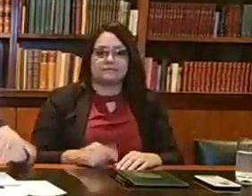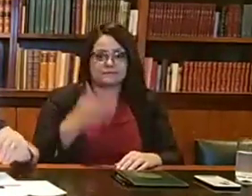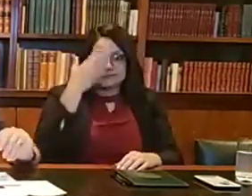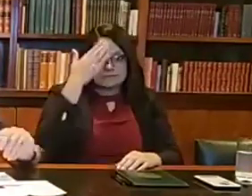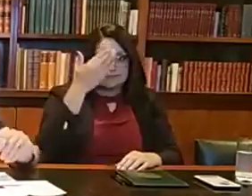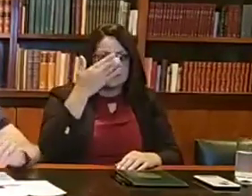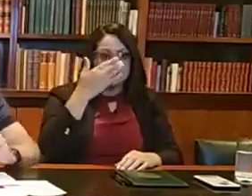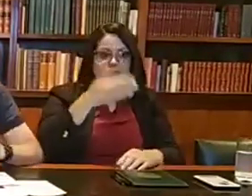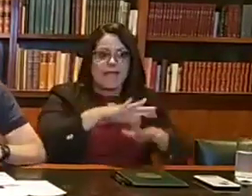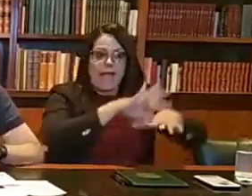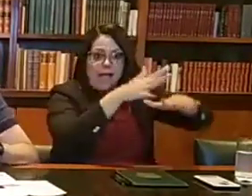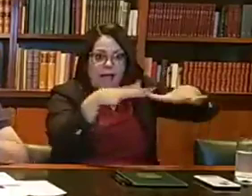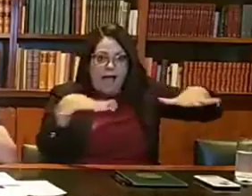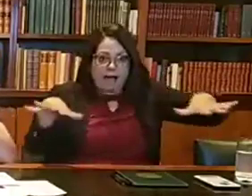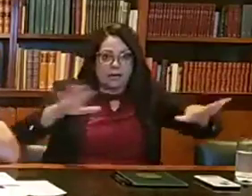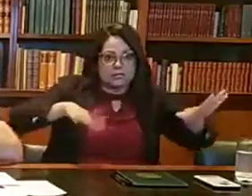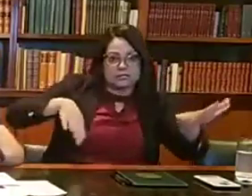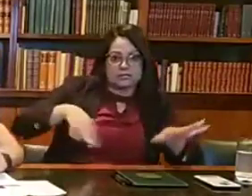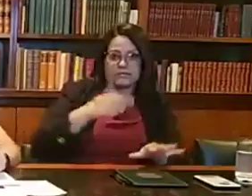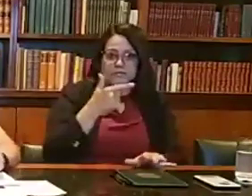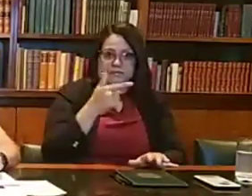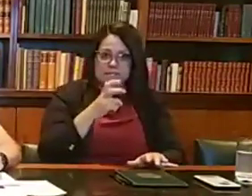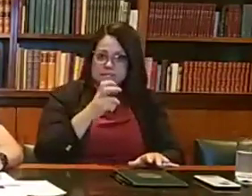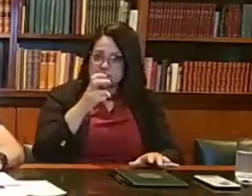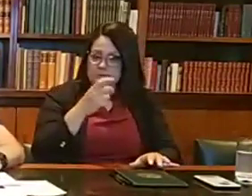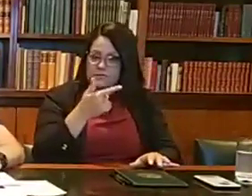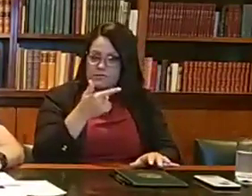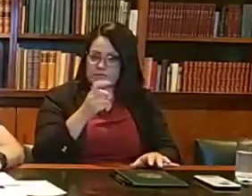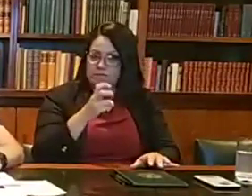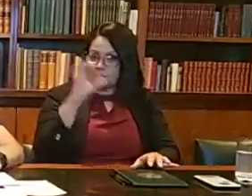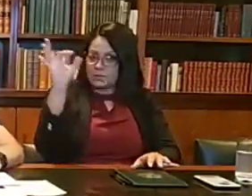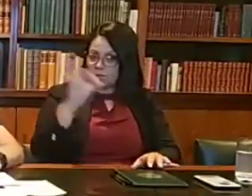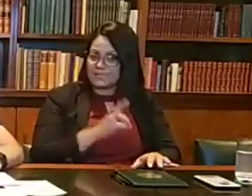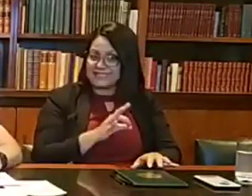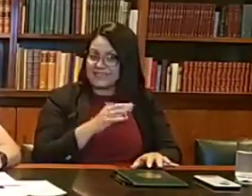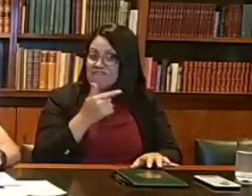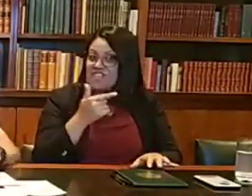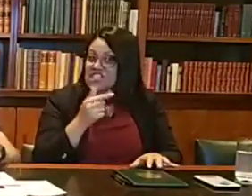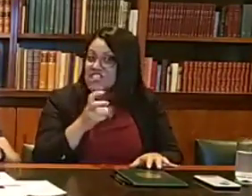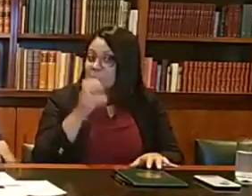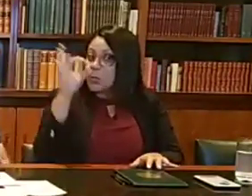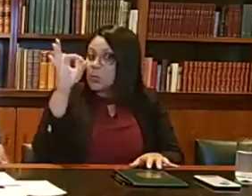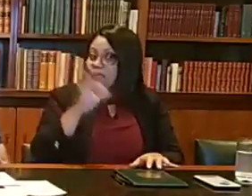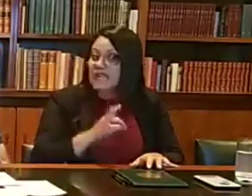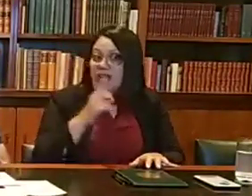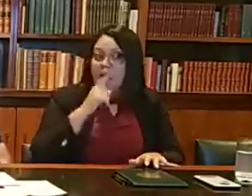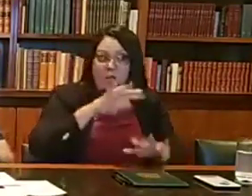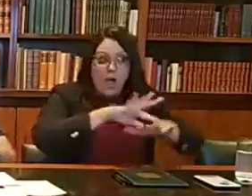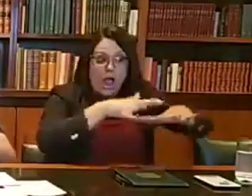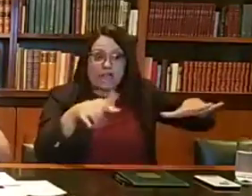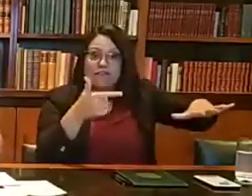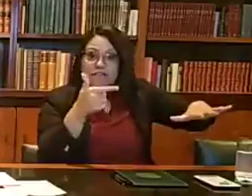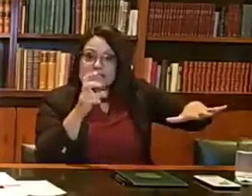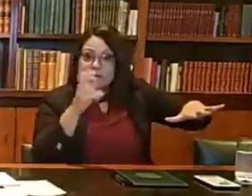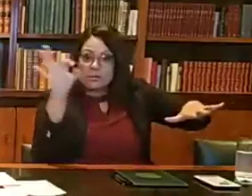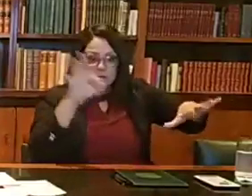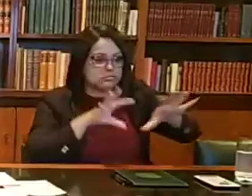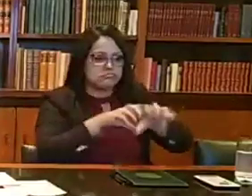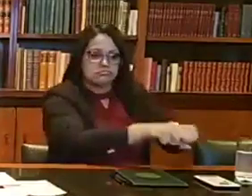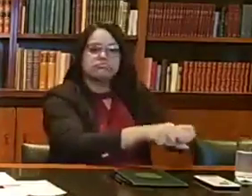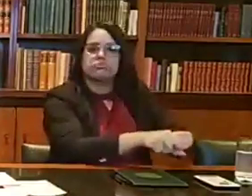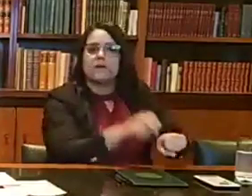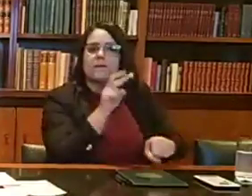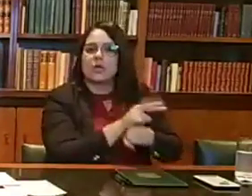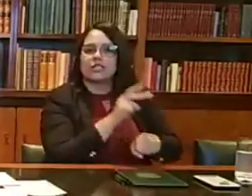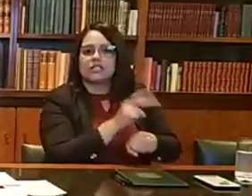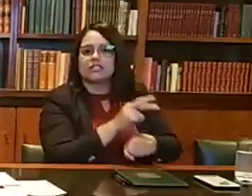oceano, das águas brasileiras, são protegidos por APAs. 25%. Protegemos 25%